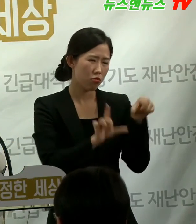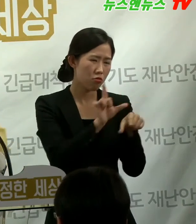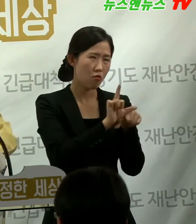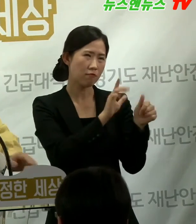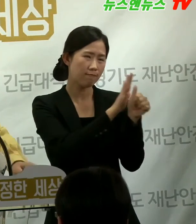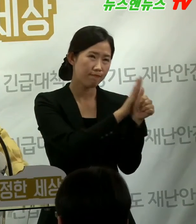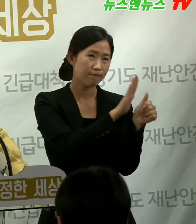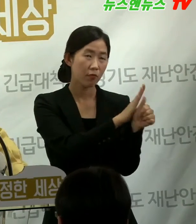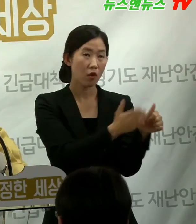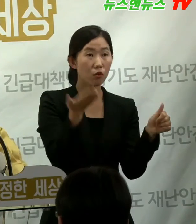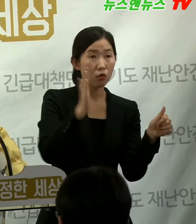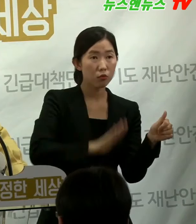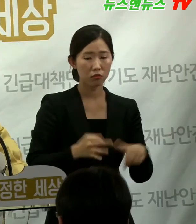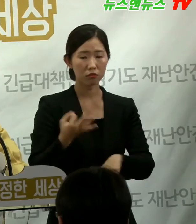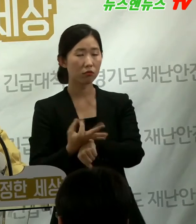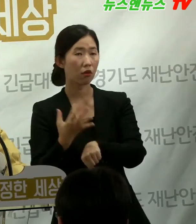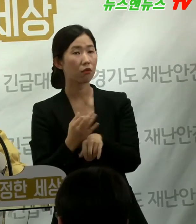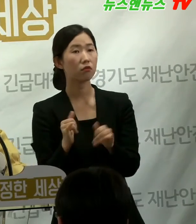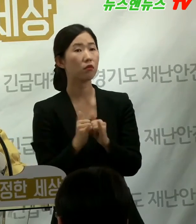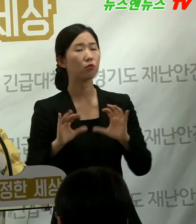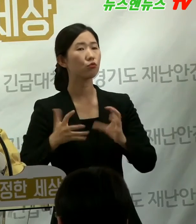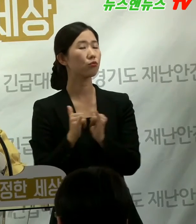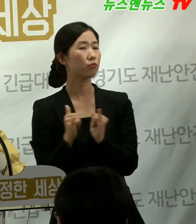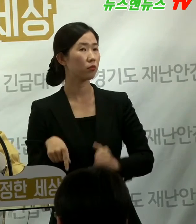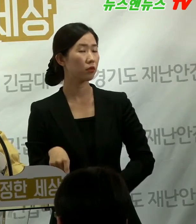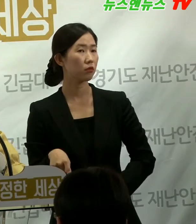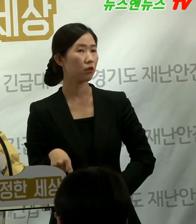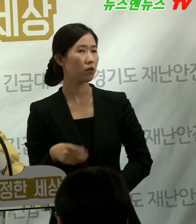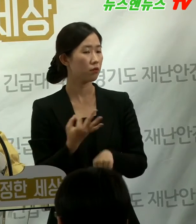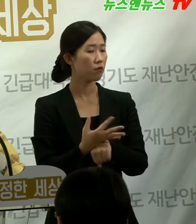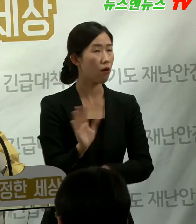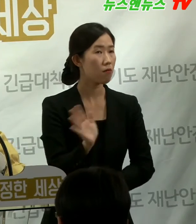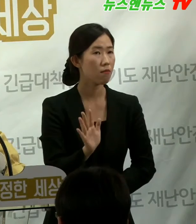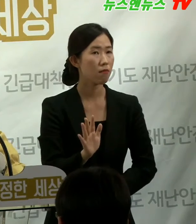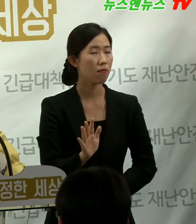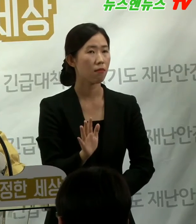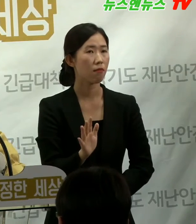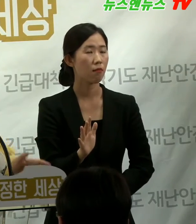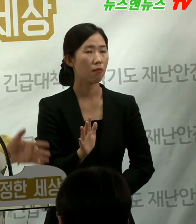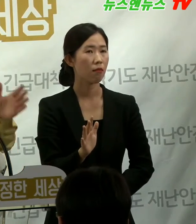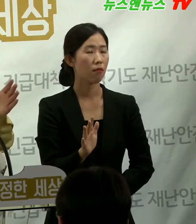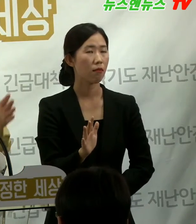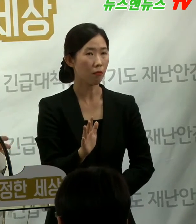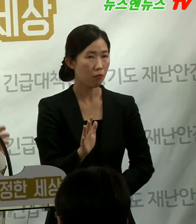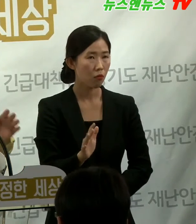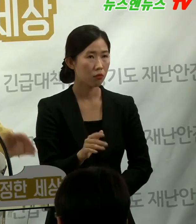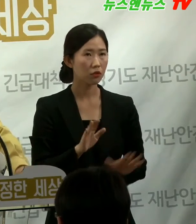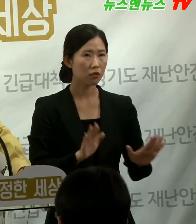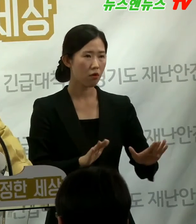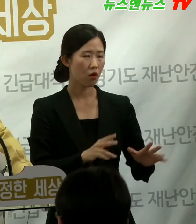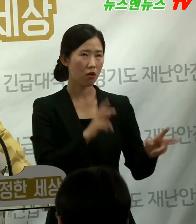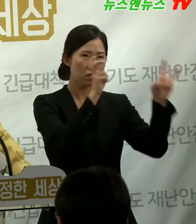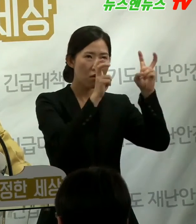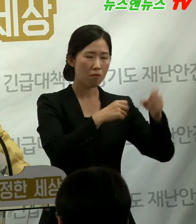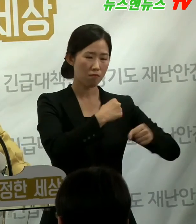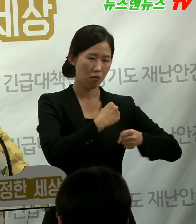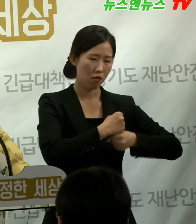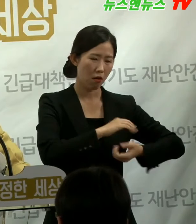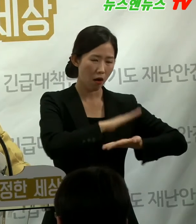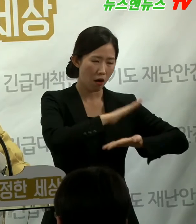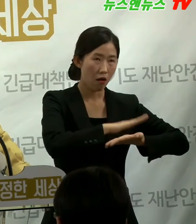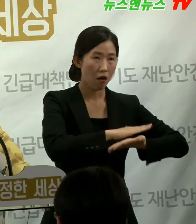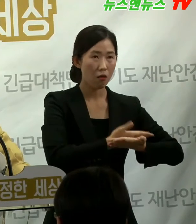소비라고 하는 국민 다수의 수요가 위축되어 있는 상태이기 때문에 아무리 공급을 늘려도 경제가 활성화되지